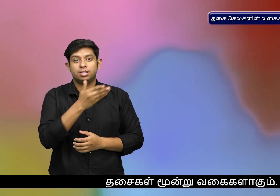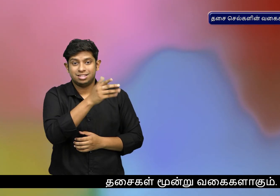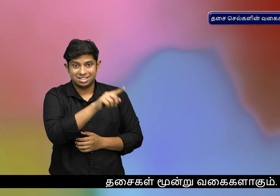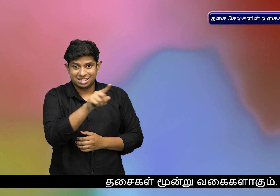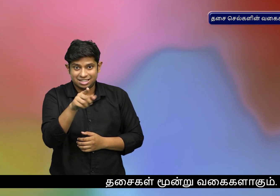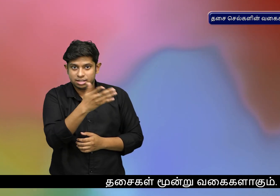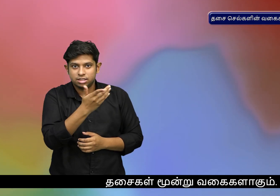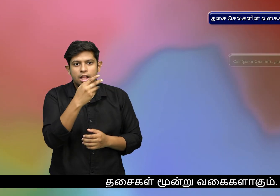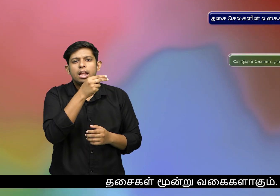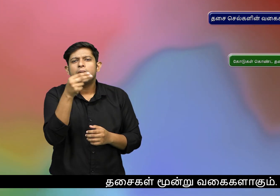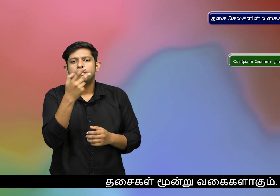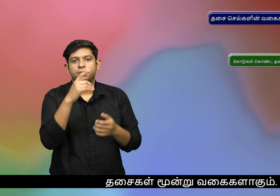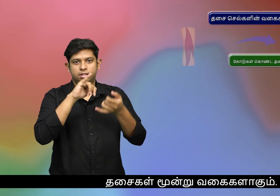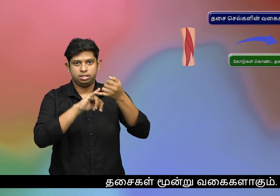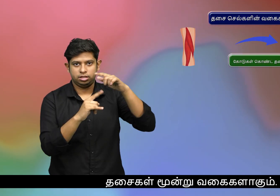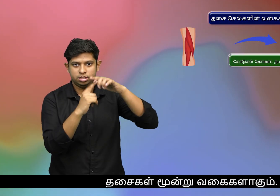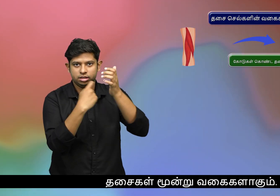தசைகள் 3 வகைகள் ஆகும்.